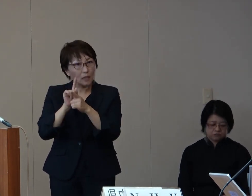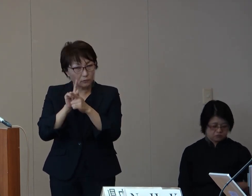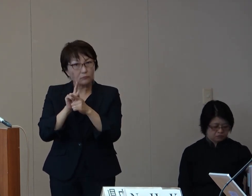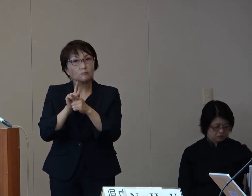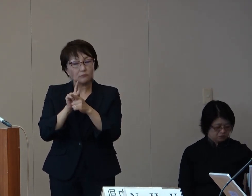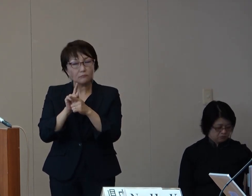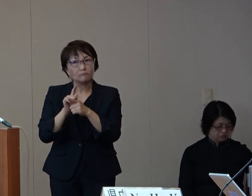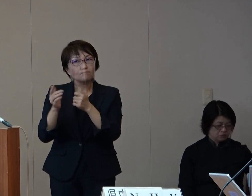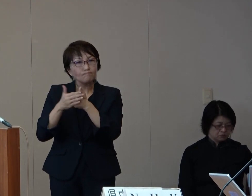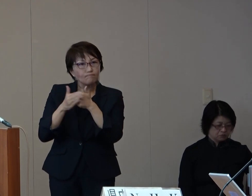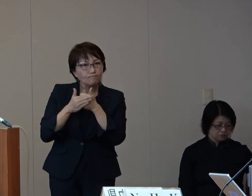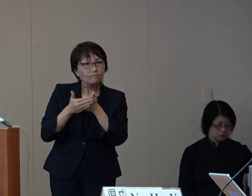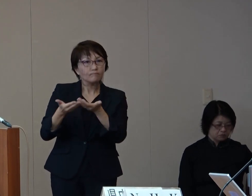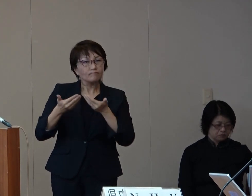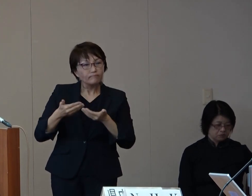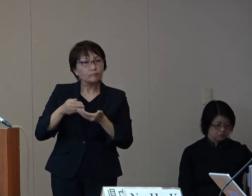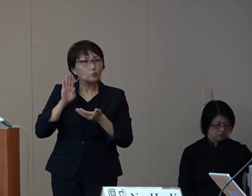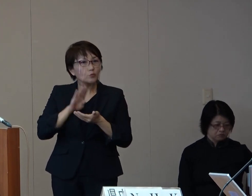ブーバー